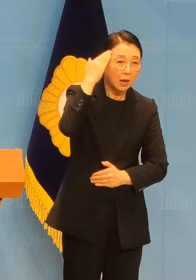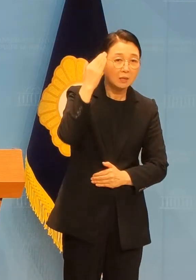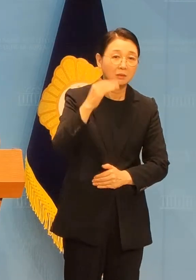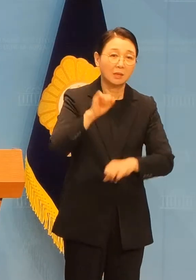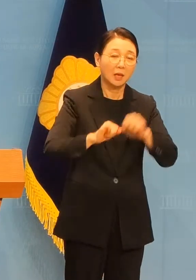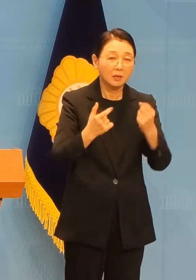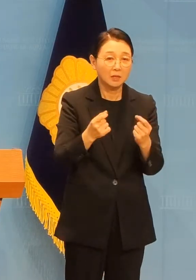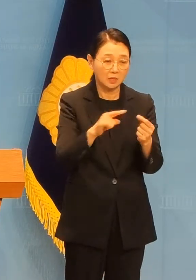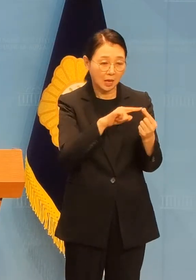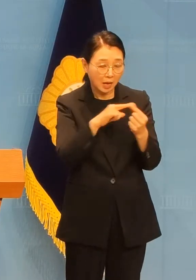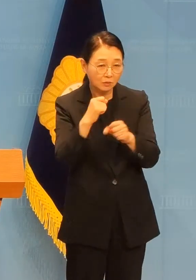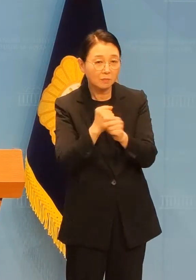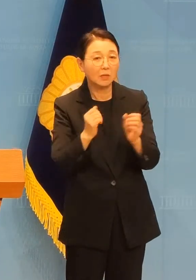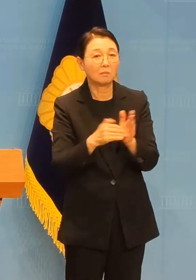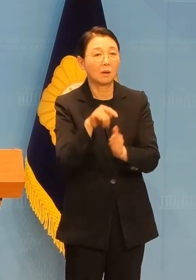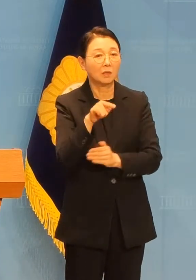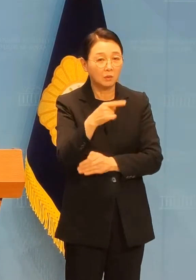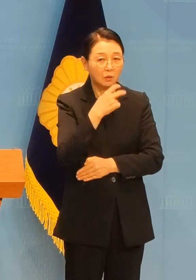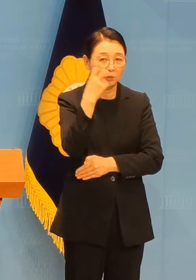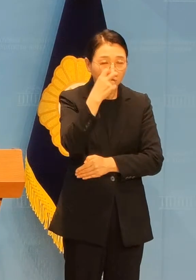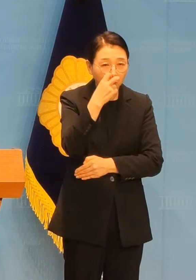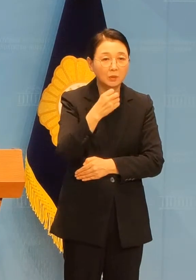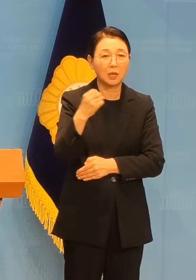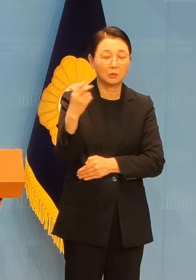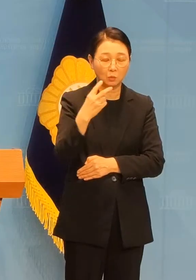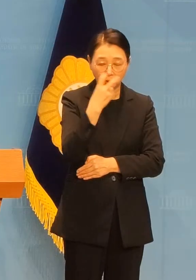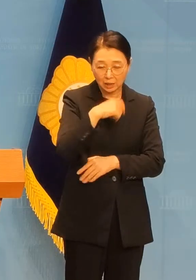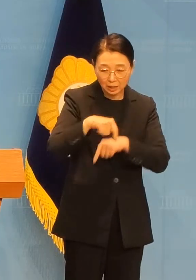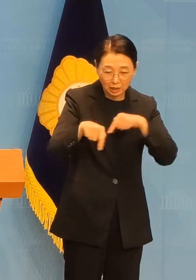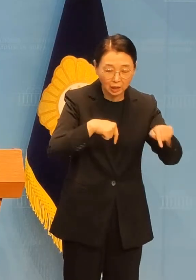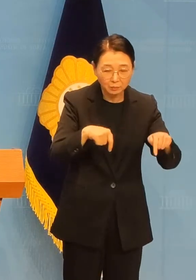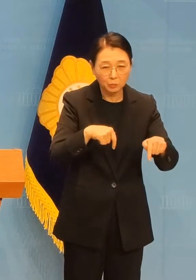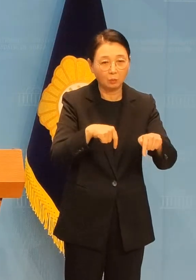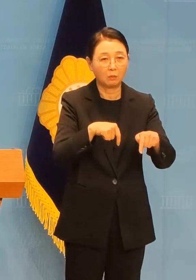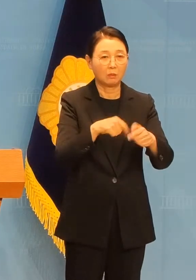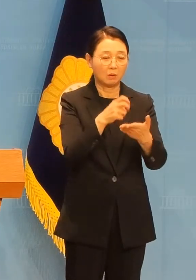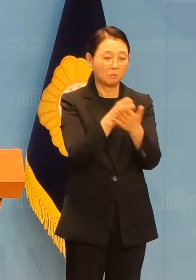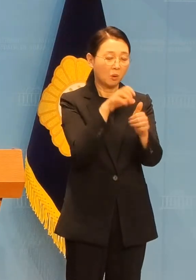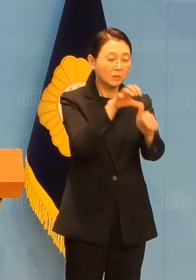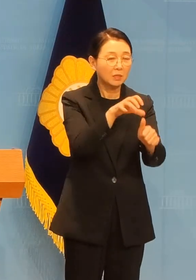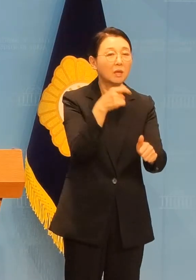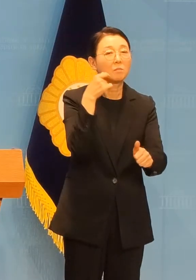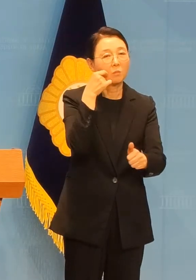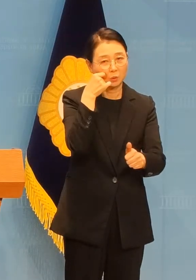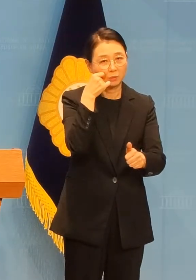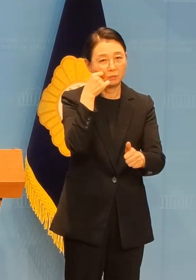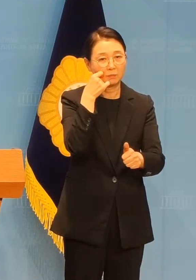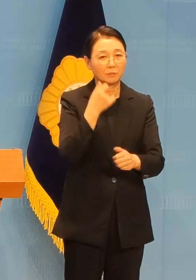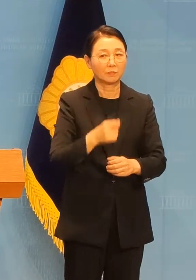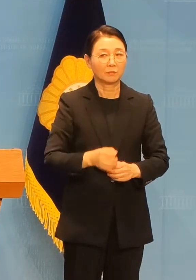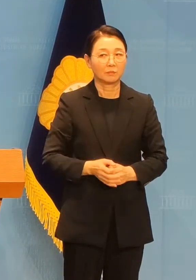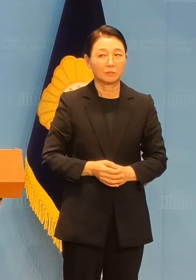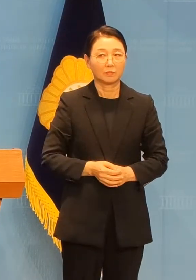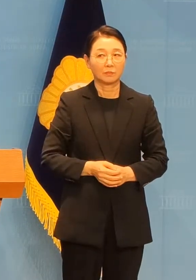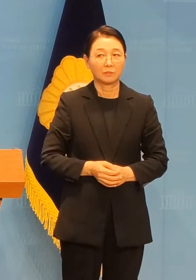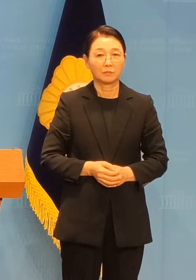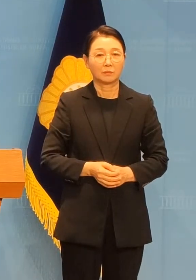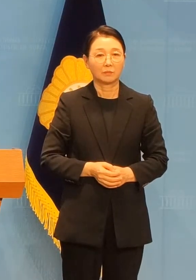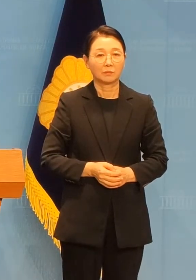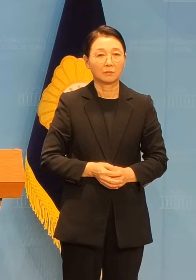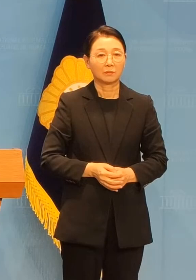이 한 줄로는 조사도 감독도 제재도 제대로 할 수